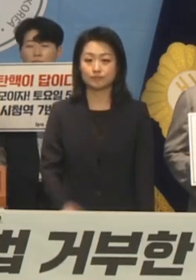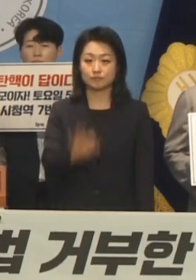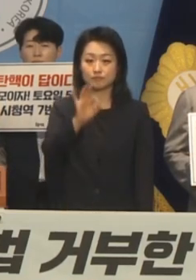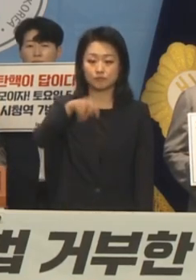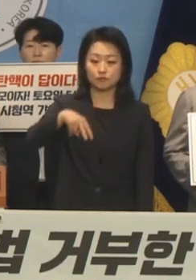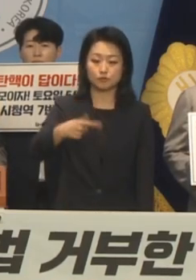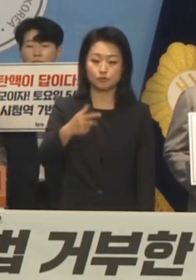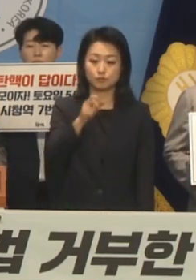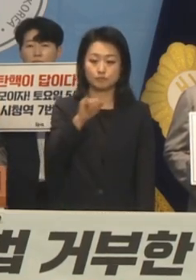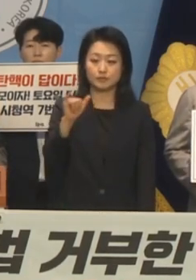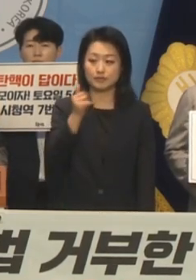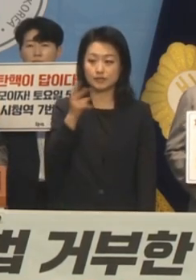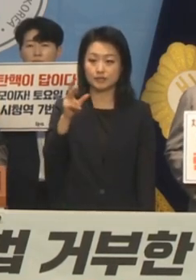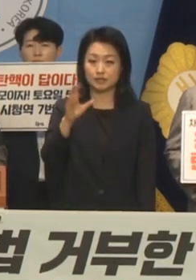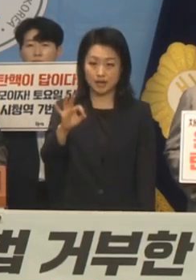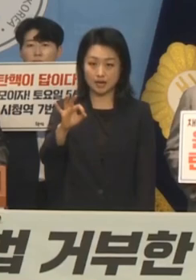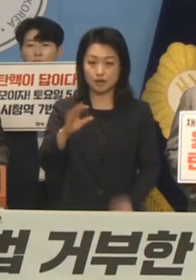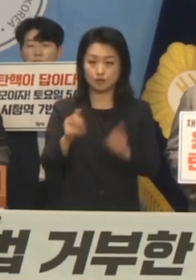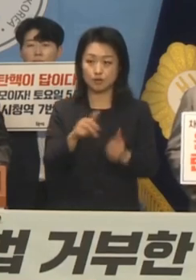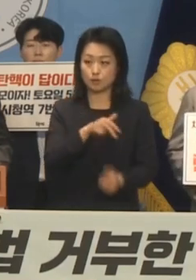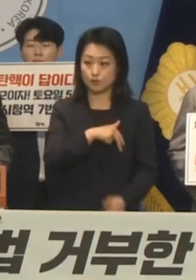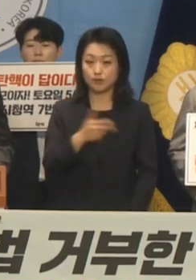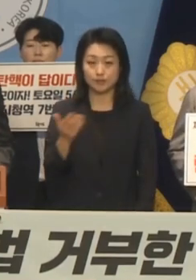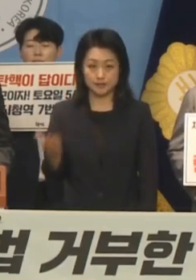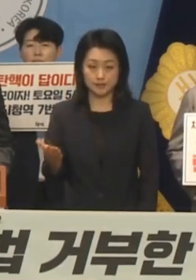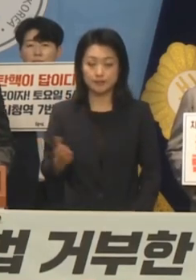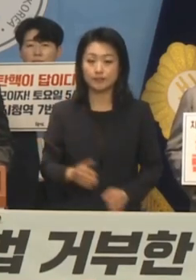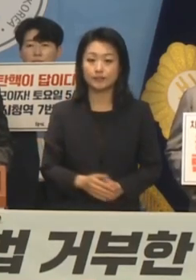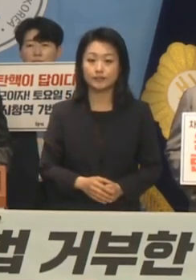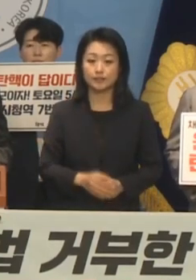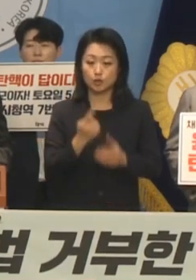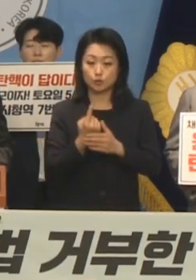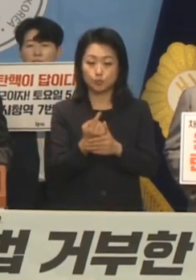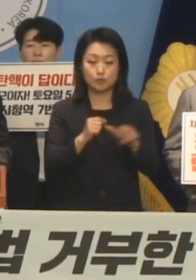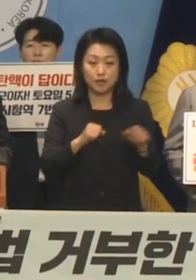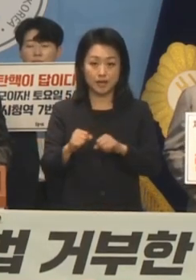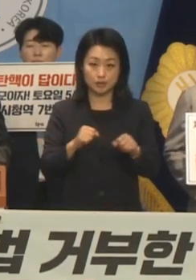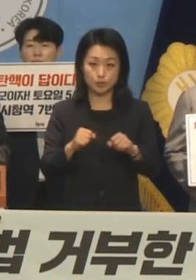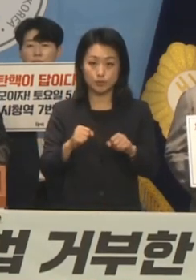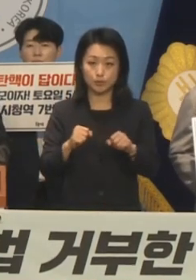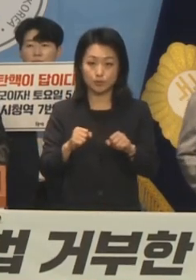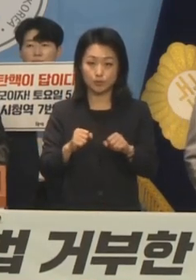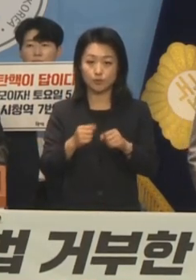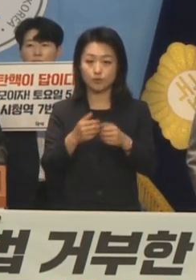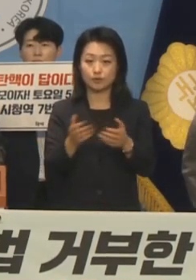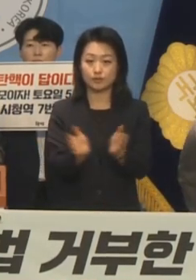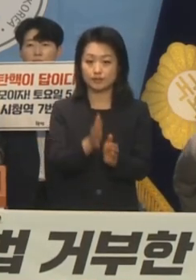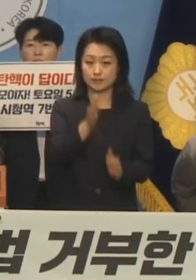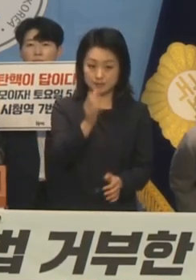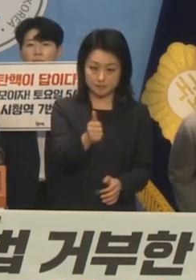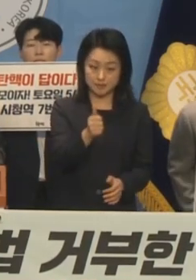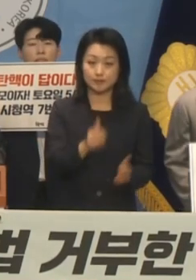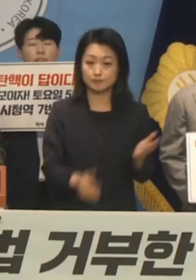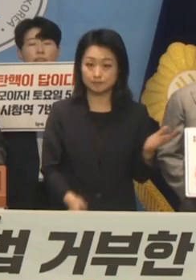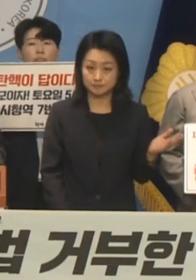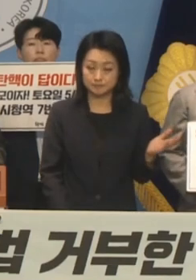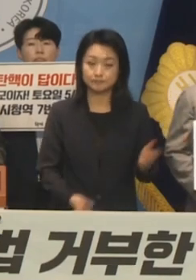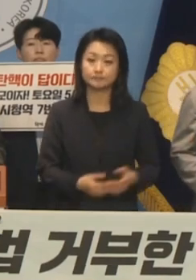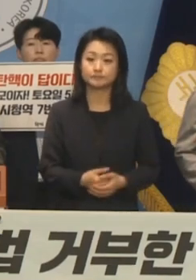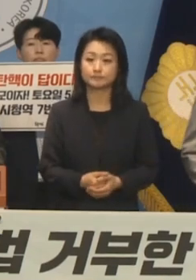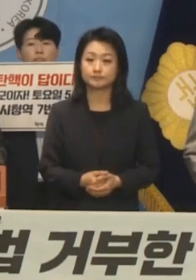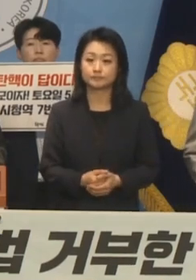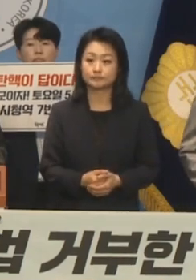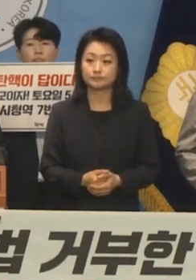윤미향 국회의원님 모셨습니다. 그리고 촛불행동의 구본기 공동대표님 모셨습니다.